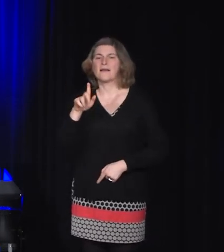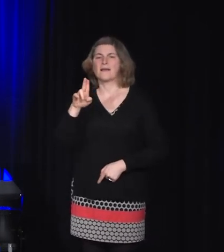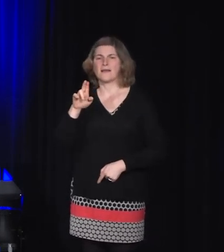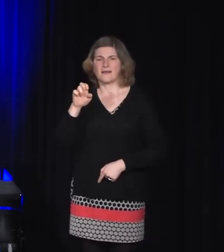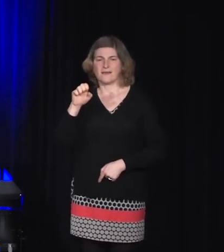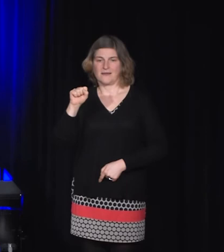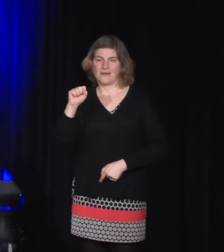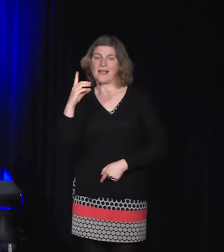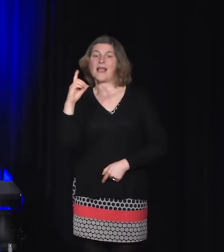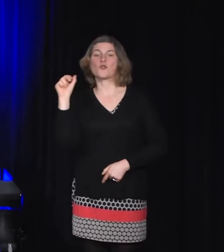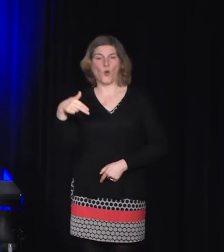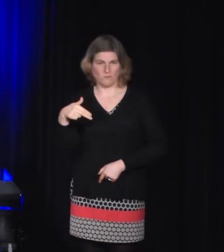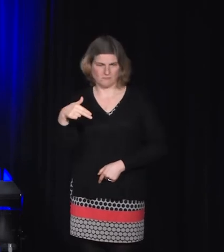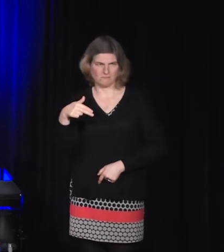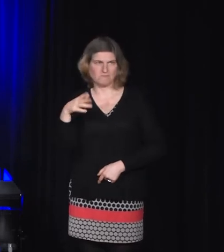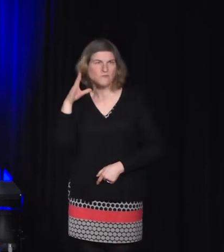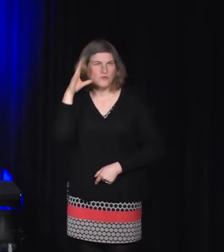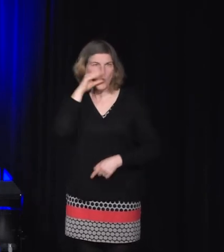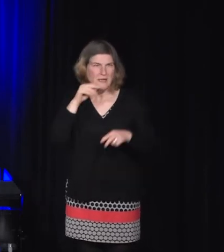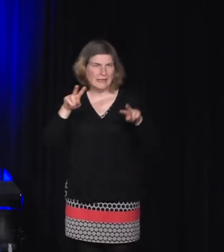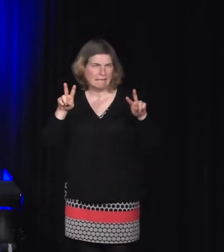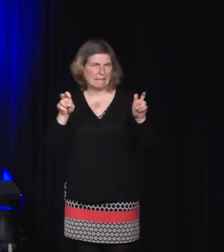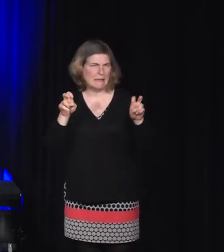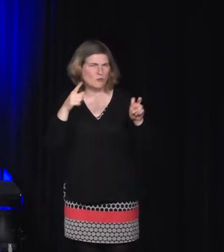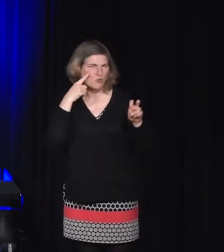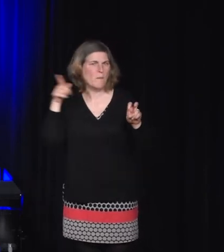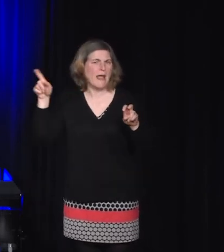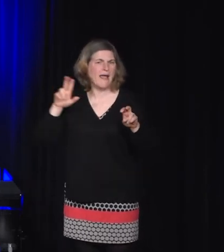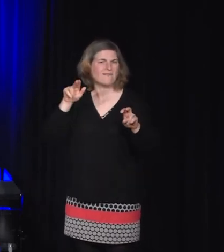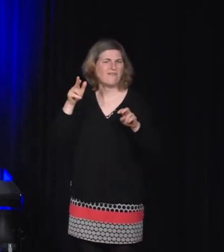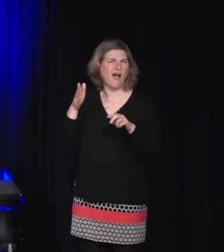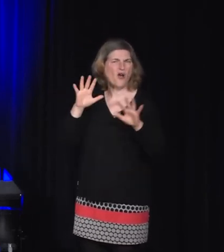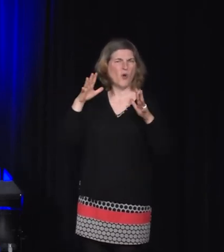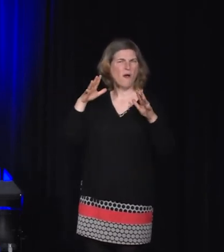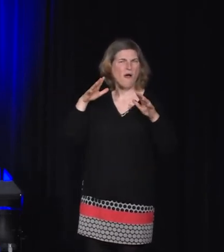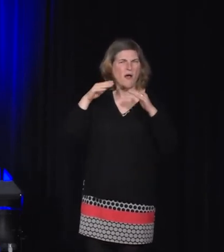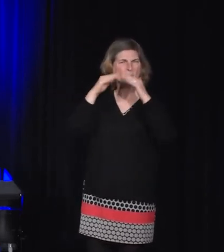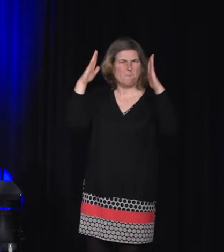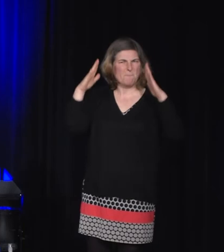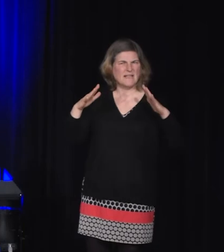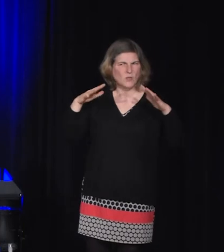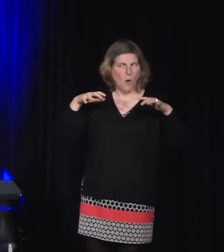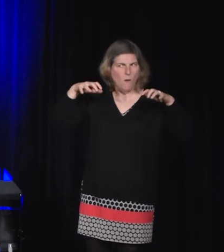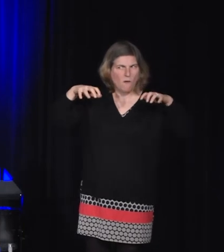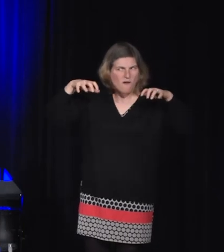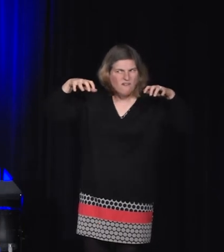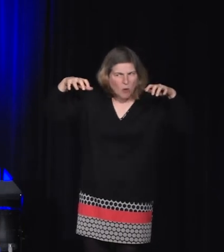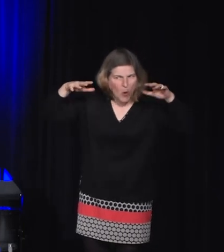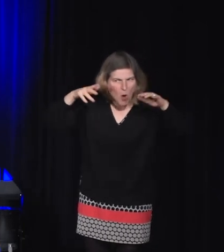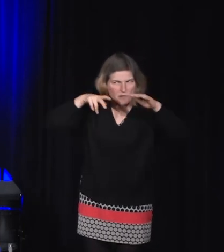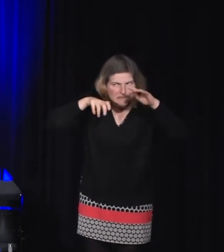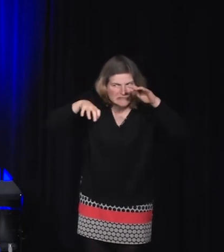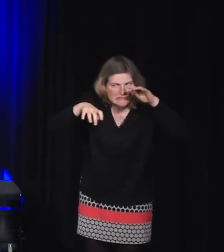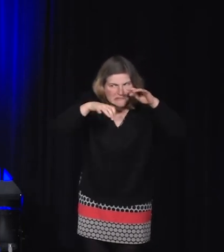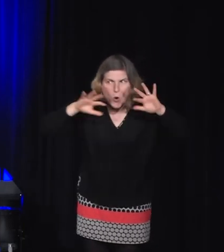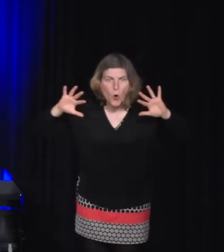maisons ?» Je ne me souviens plus exactement du titre, mais il s'affichera. Ça commence par « Comment hanter les maisons ?» Et ensuite, vous allez voir une